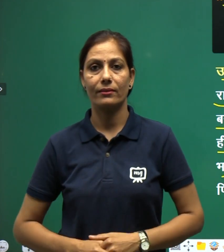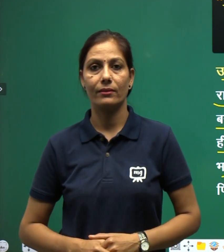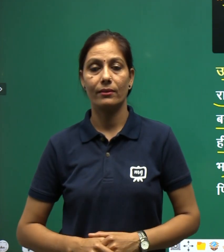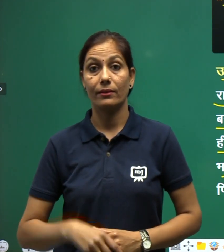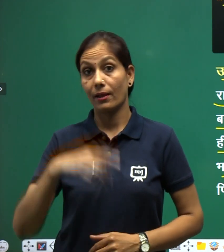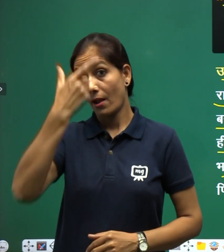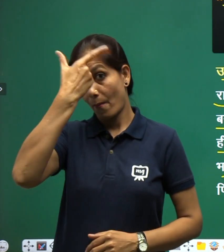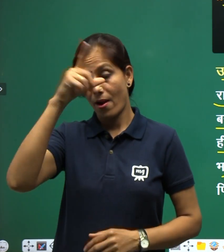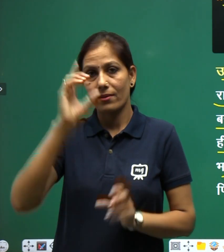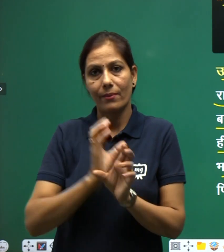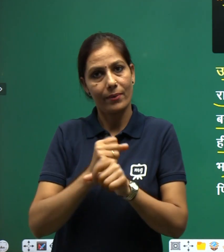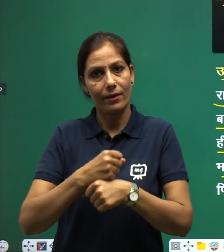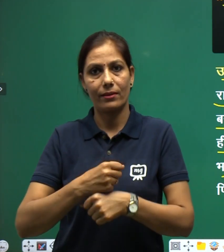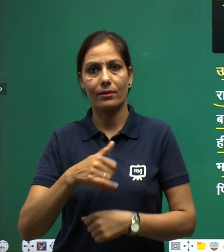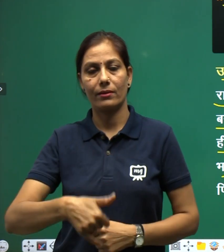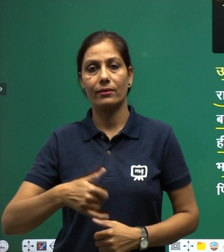भारतीयकरण था।